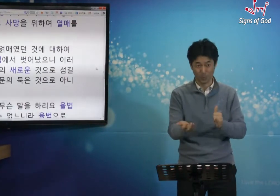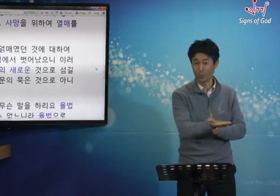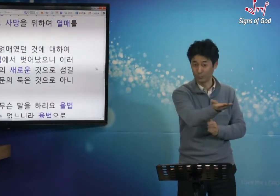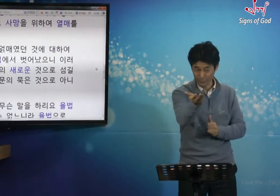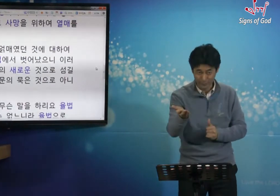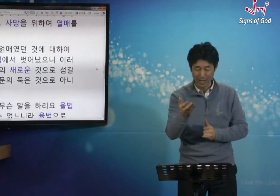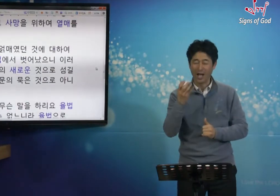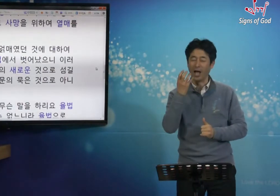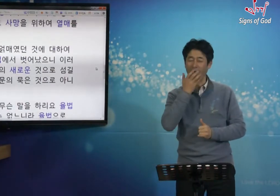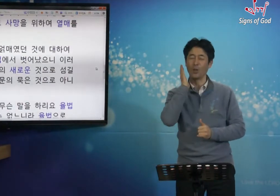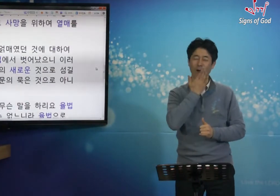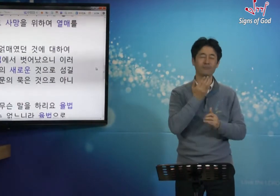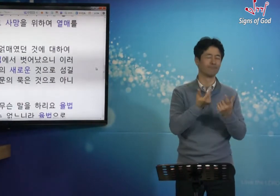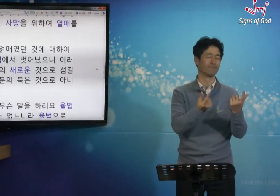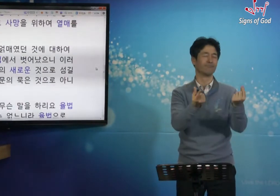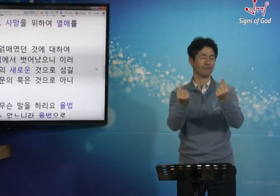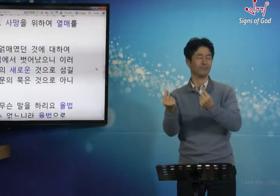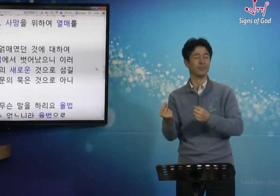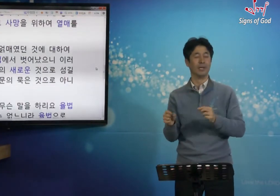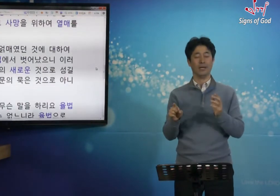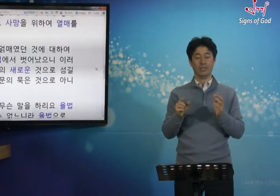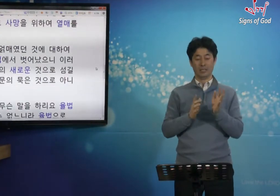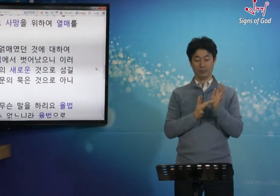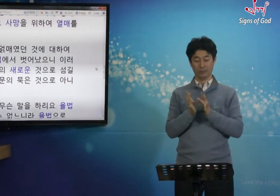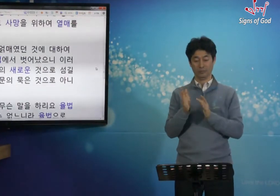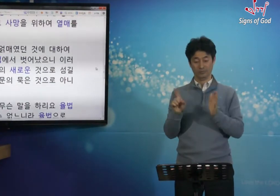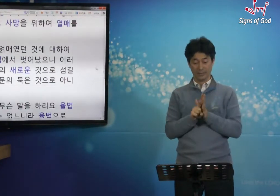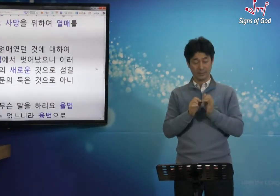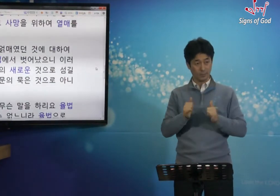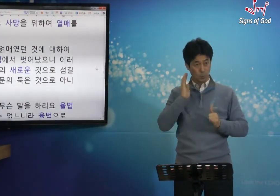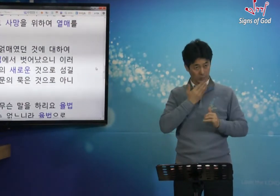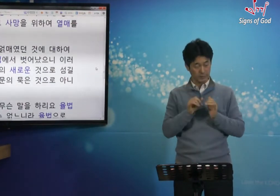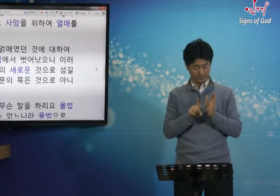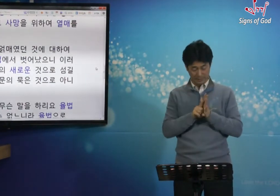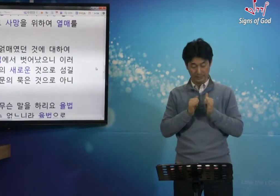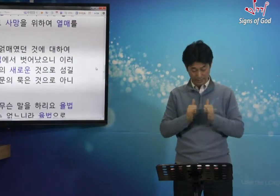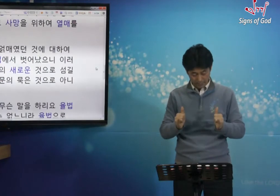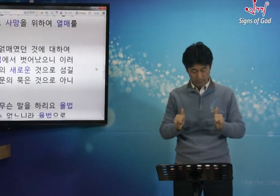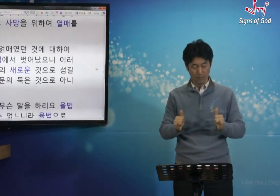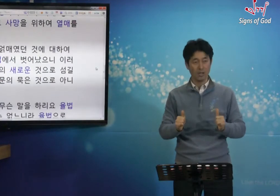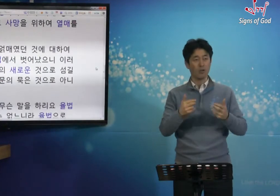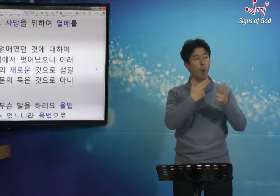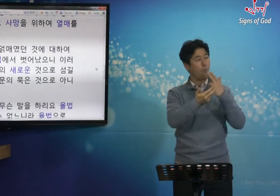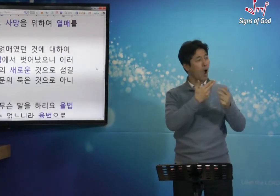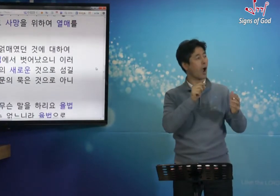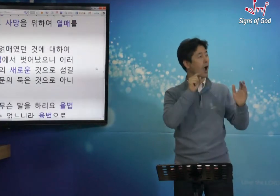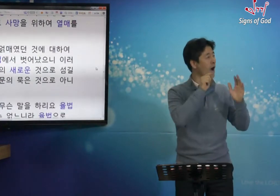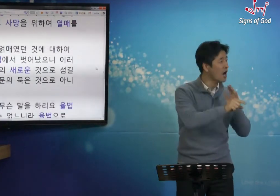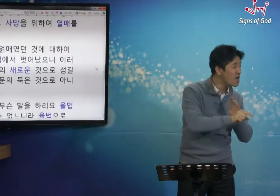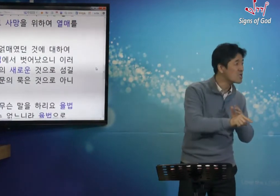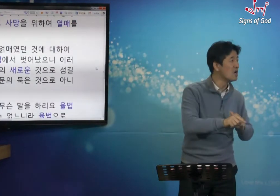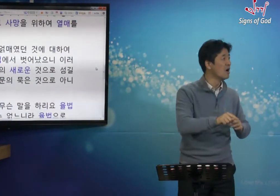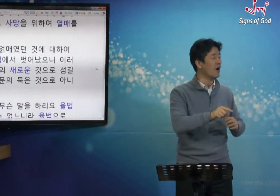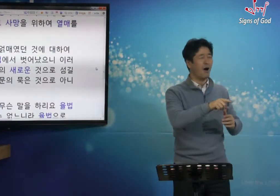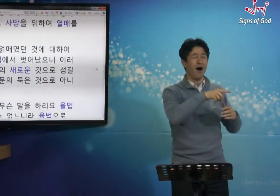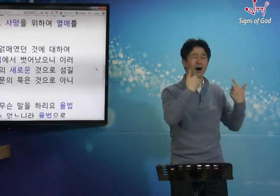예수님을 믿는 우리가 청인이든 농인이든 예수님을 믿는 자로서 사실